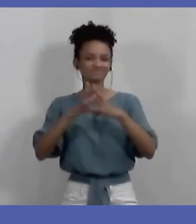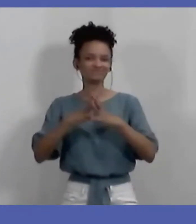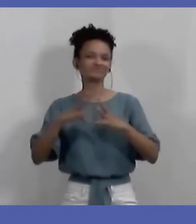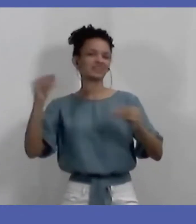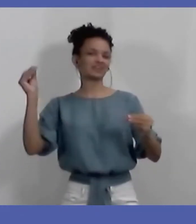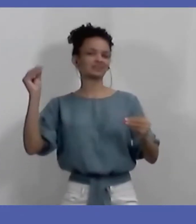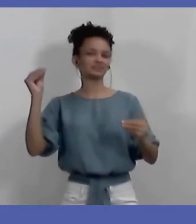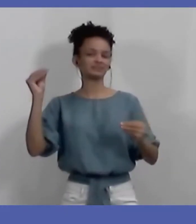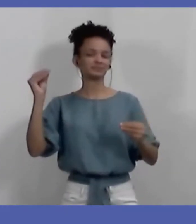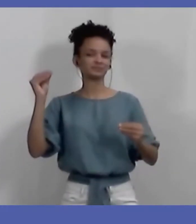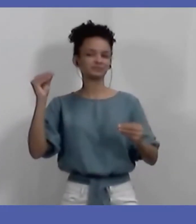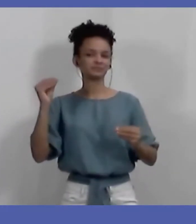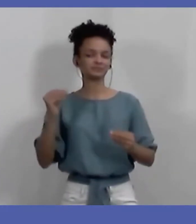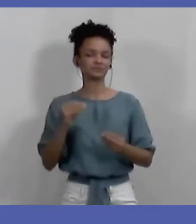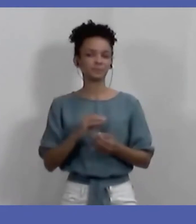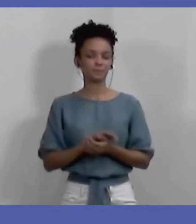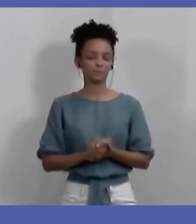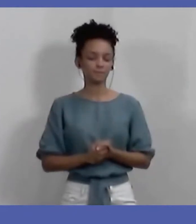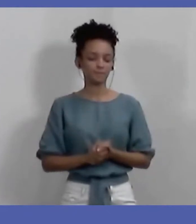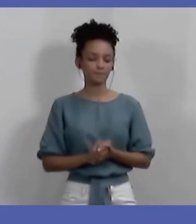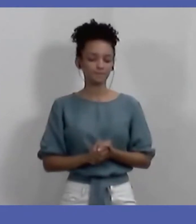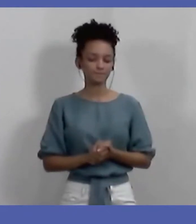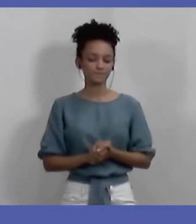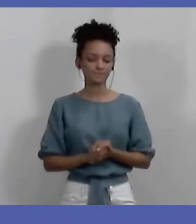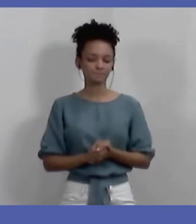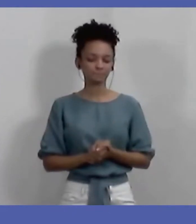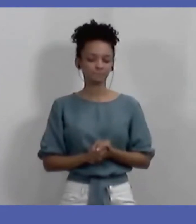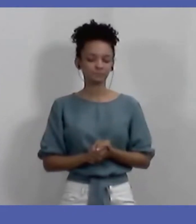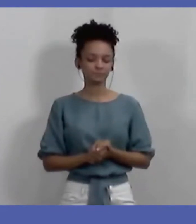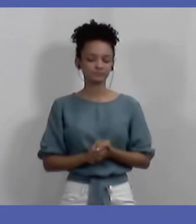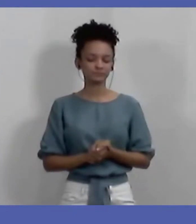limpo. Fazendo-lhe então veemente